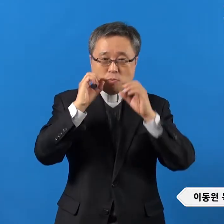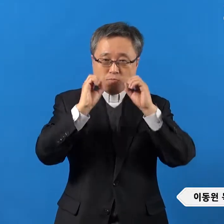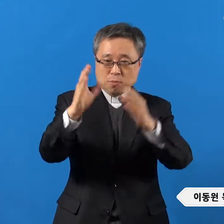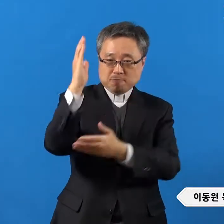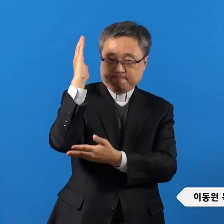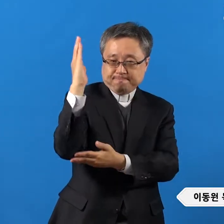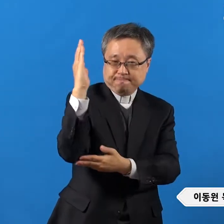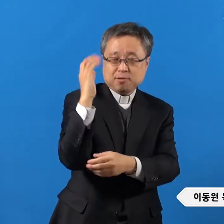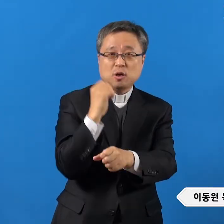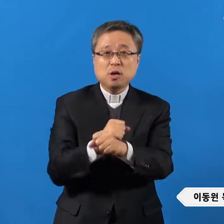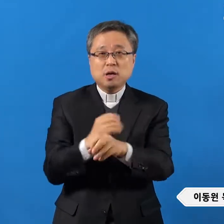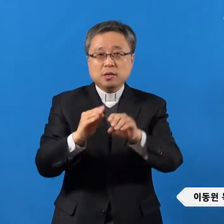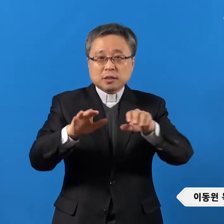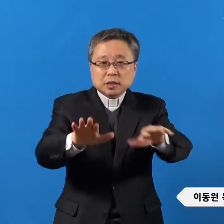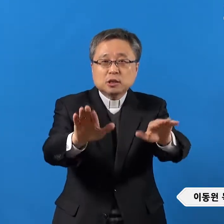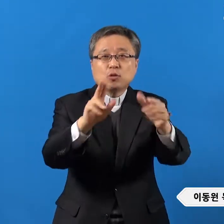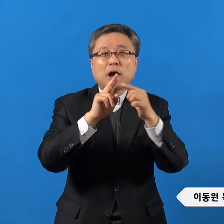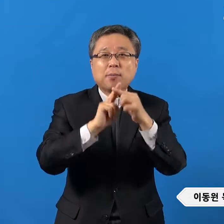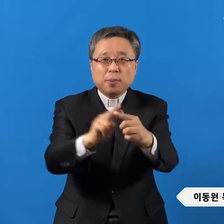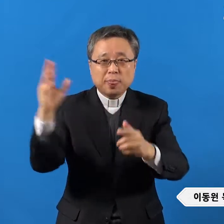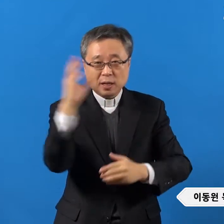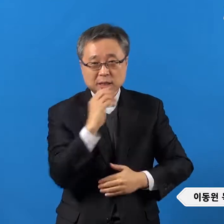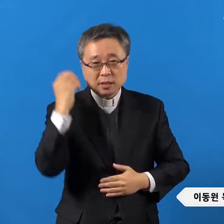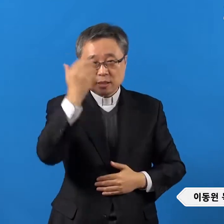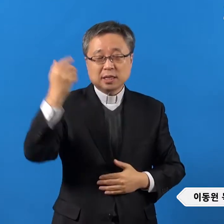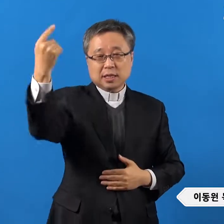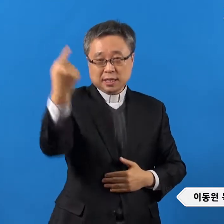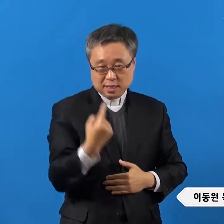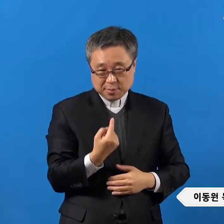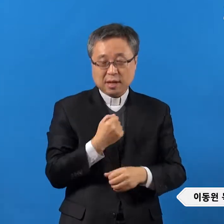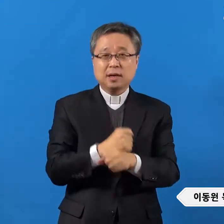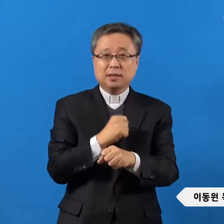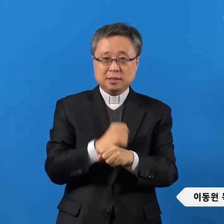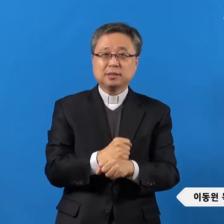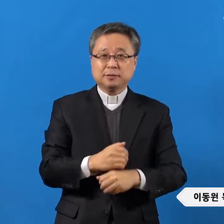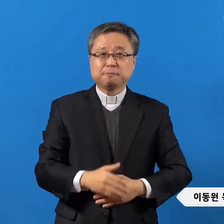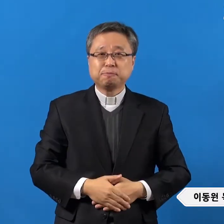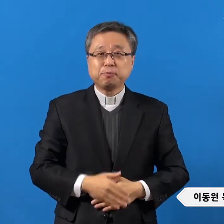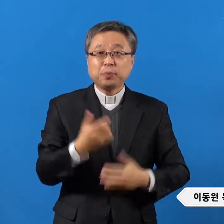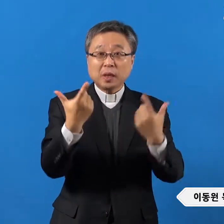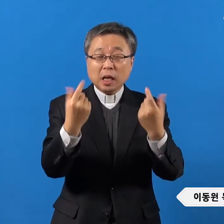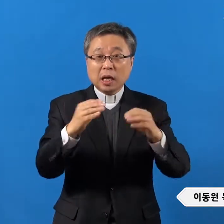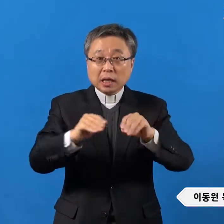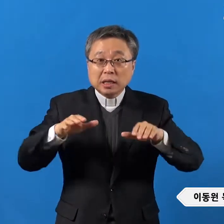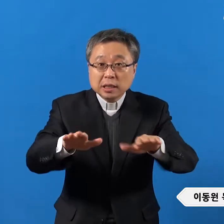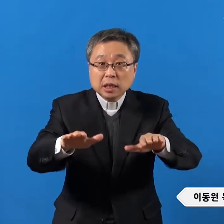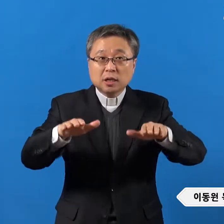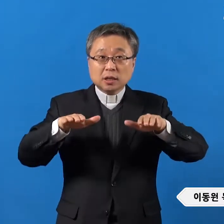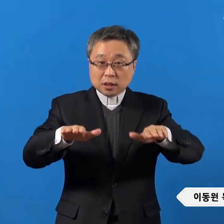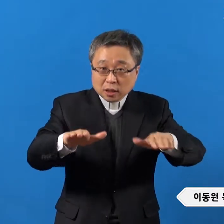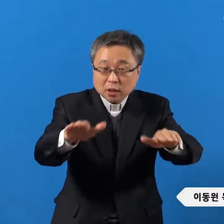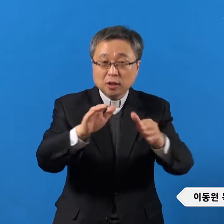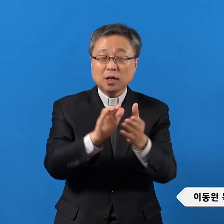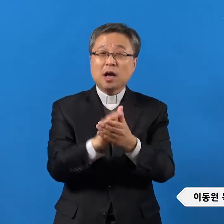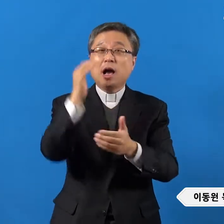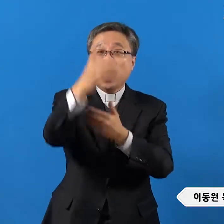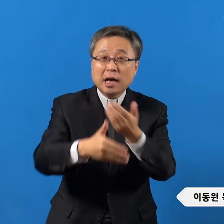이 지진과 함께 성령이 임한 것입니다. 이런 지진, 이런 진동은 하나님의 특별한